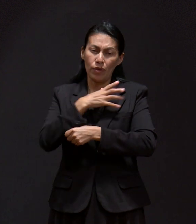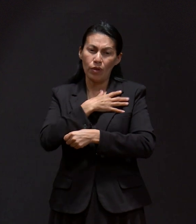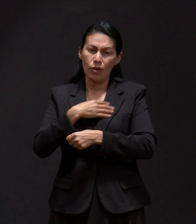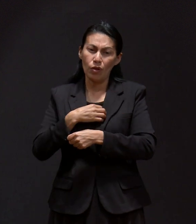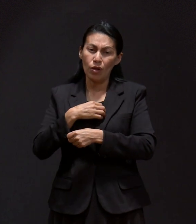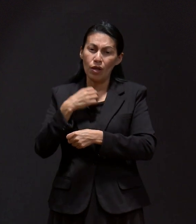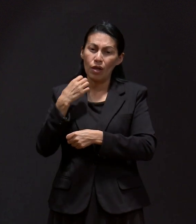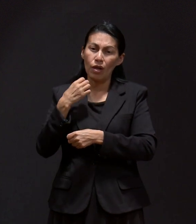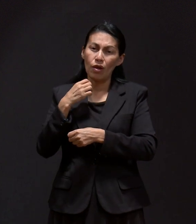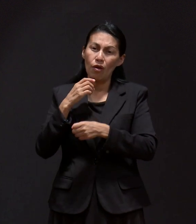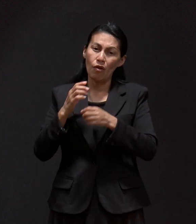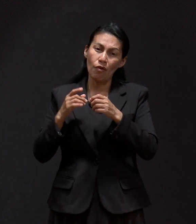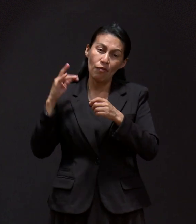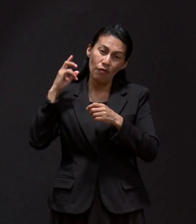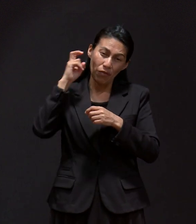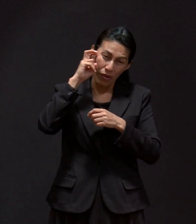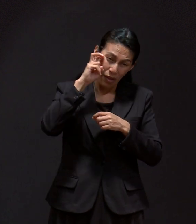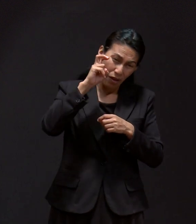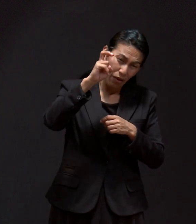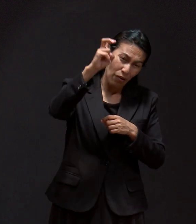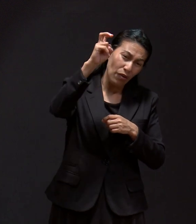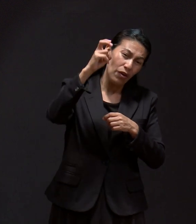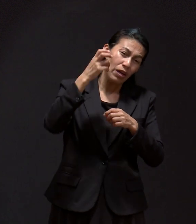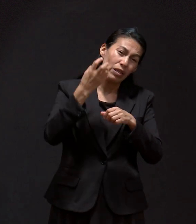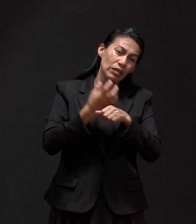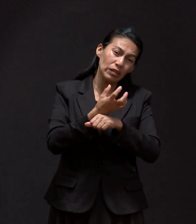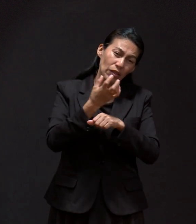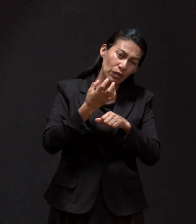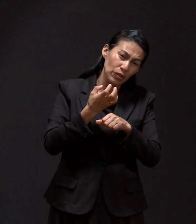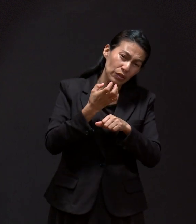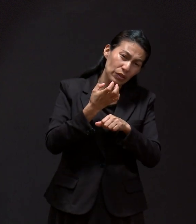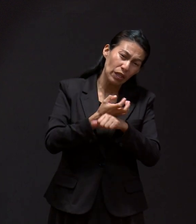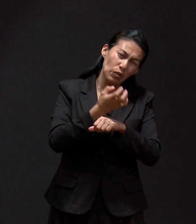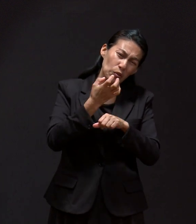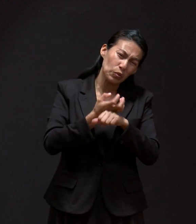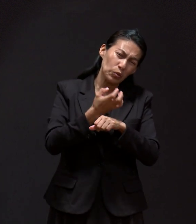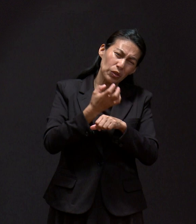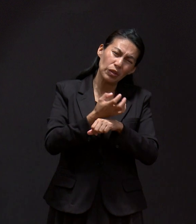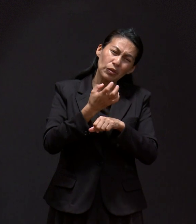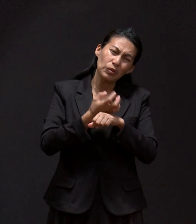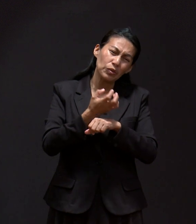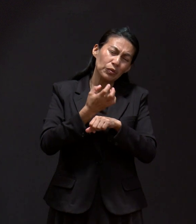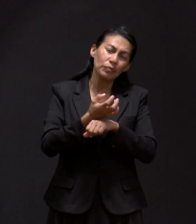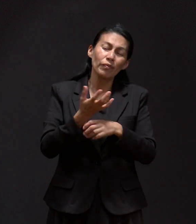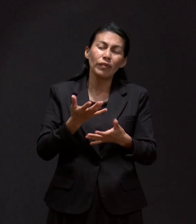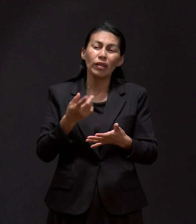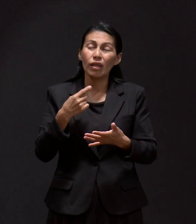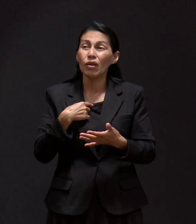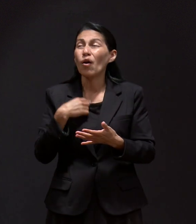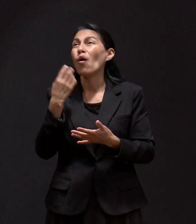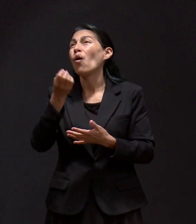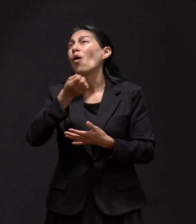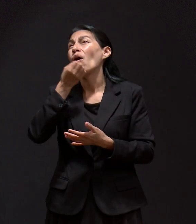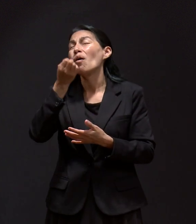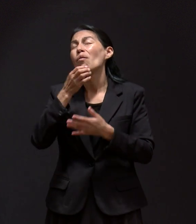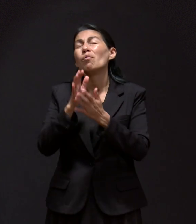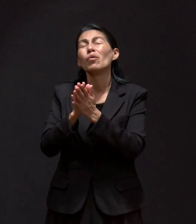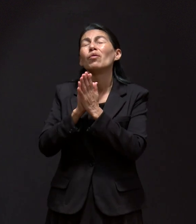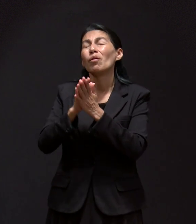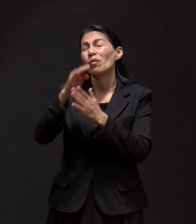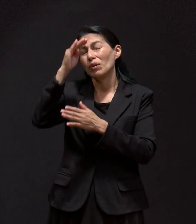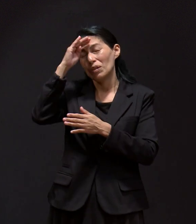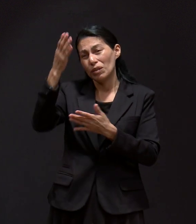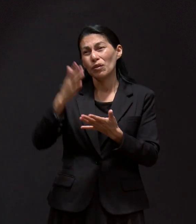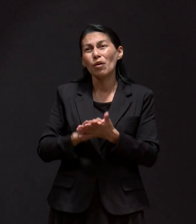de esta de enero a octubre del año pasado y todos los domingos mi oración era mi hijo que dios cuide a mi hijo